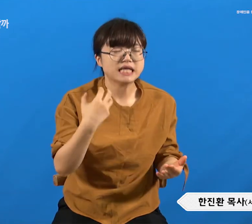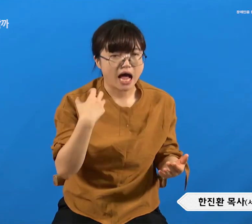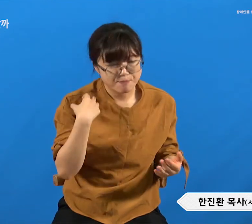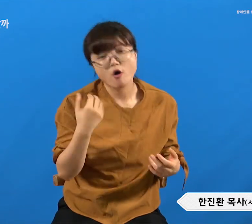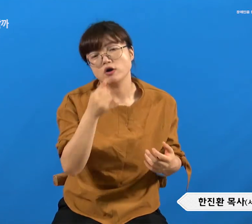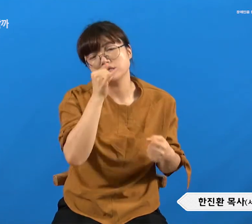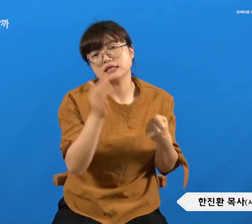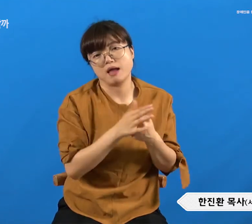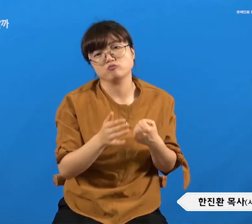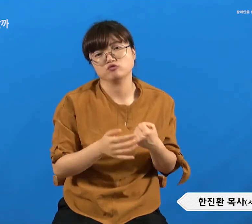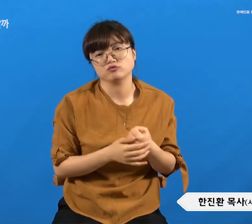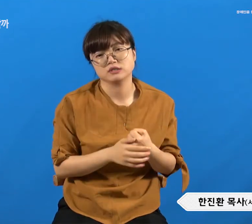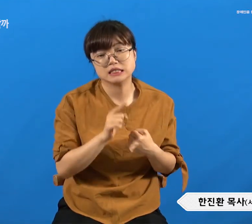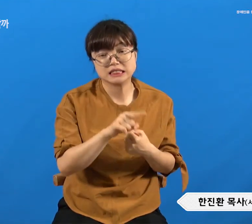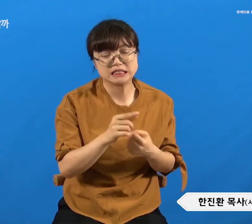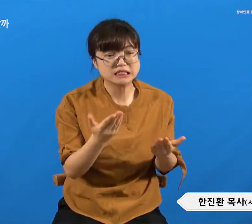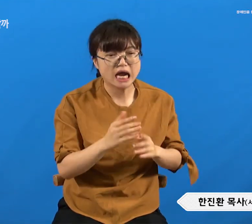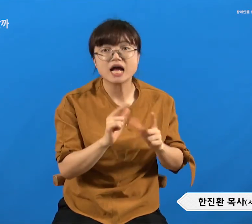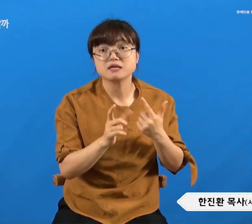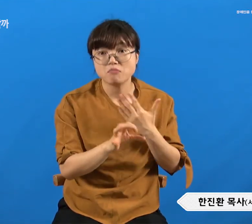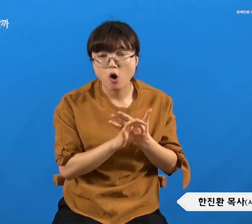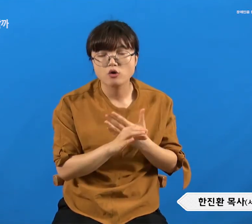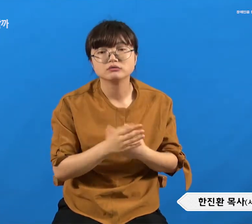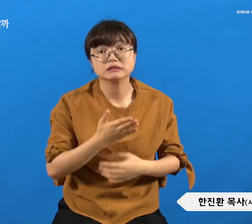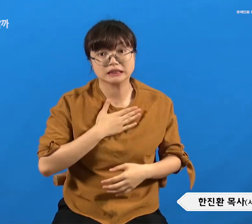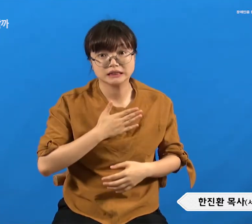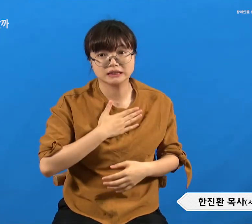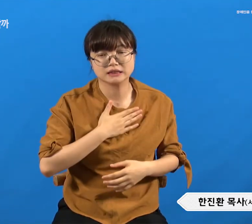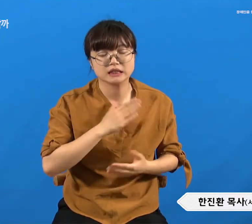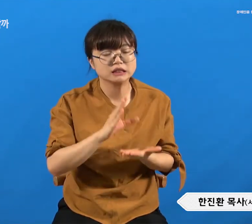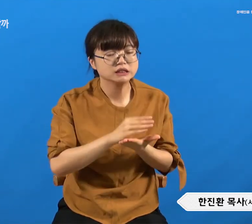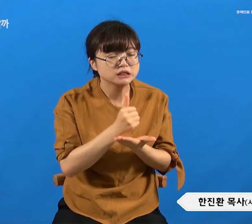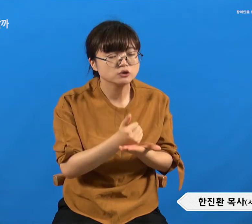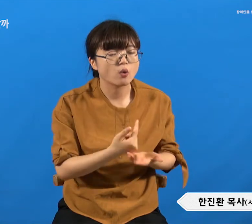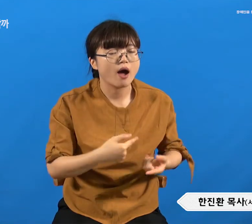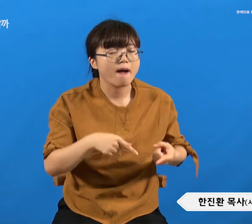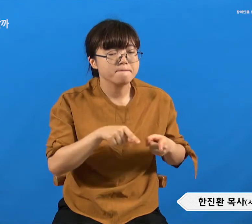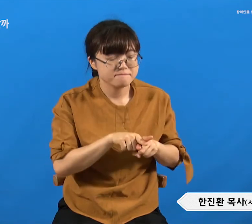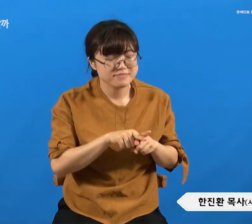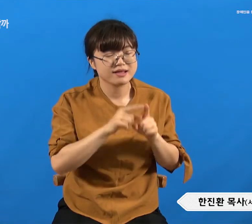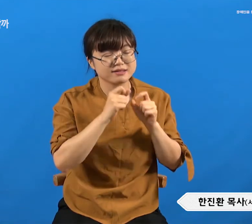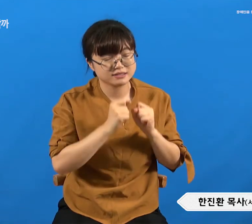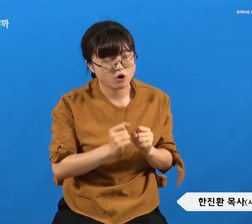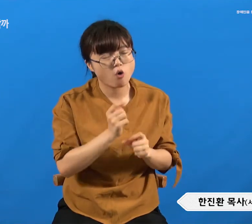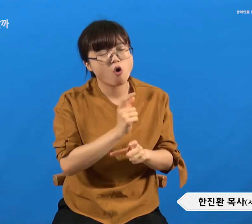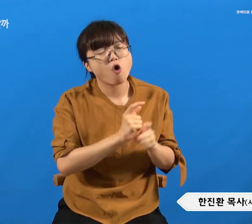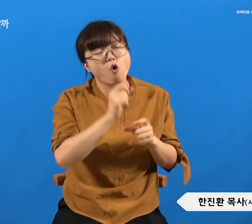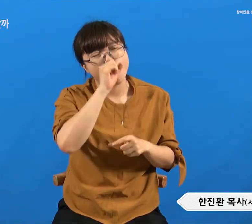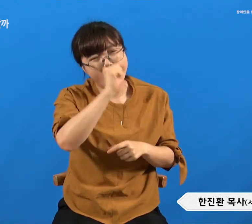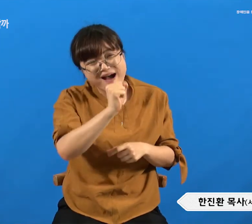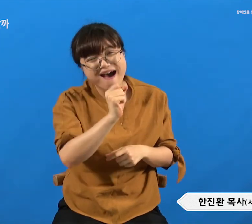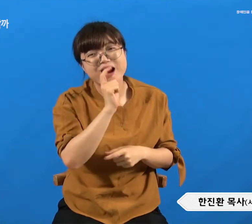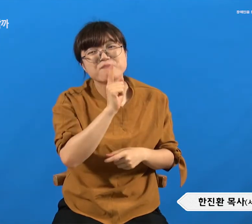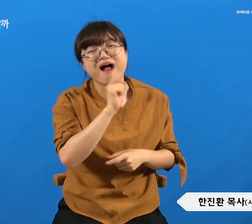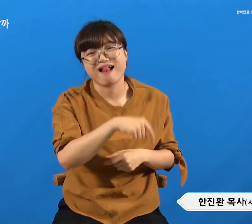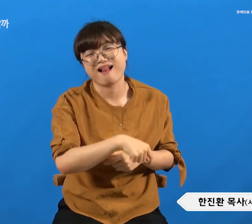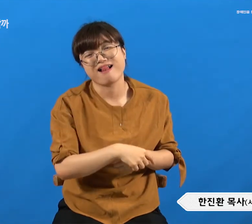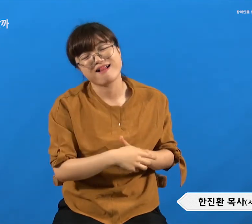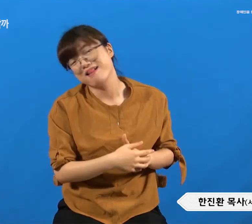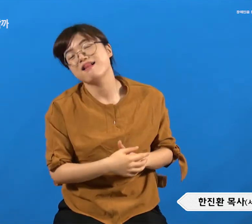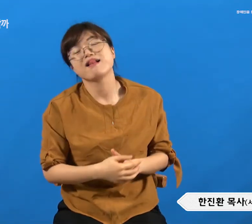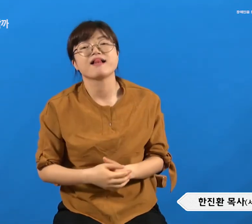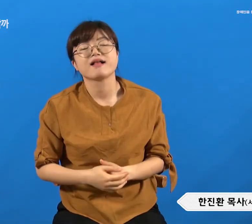있기 때문이다. 그것만 아니면 나는 그리스도와 함께 있는 것이 훨씬 더 좋다. 그렇게 말한